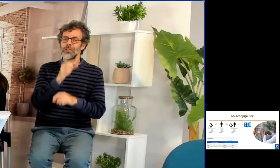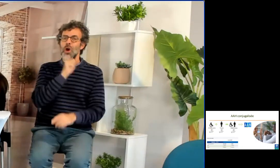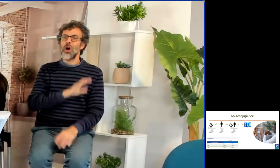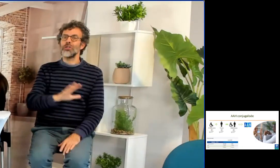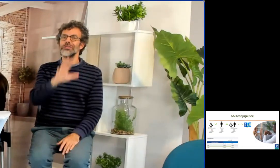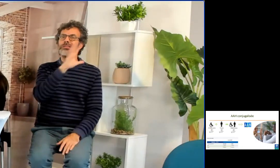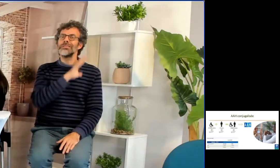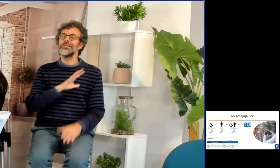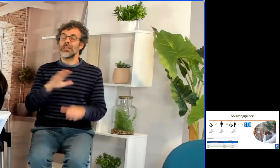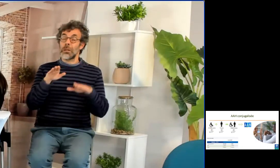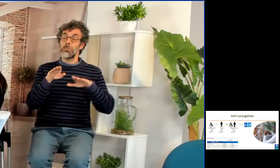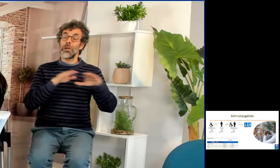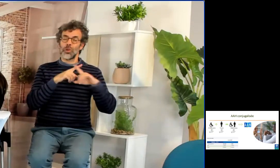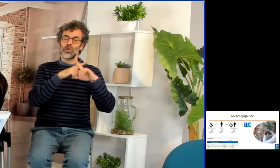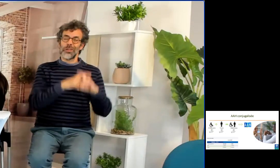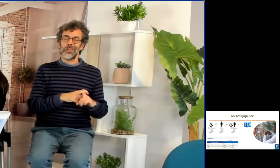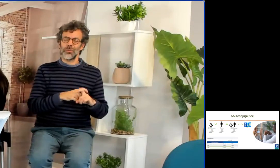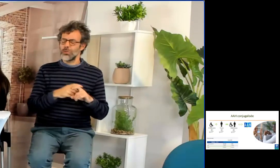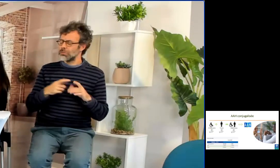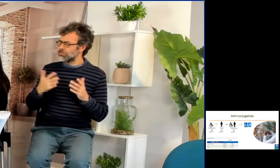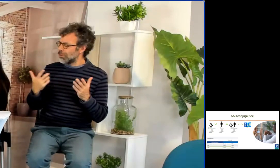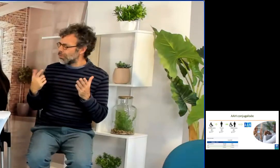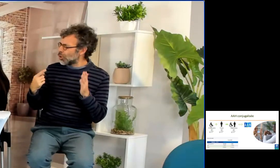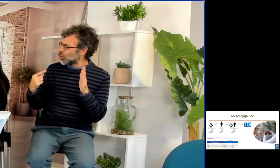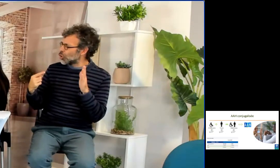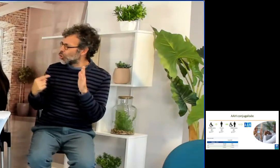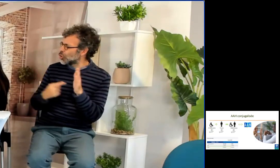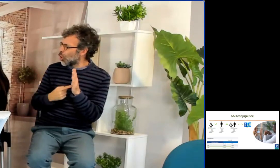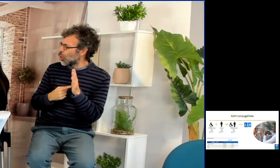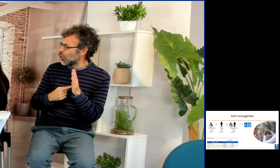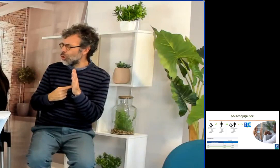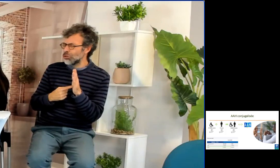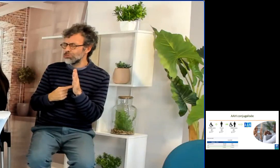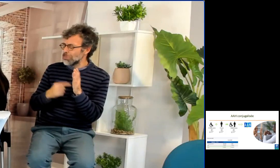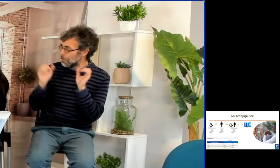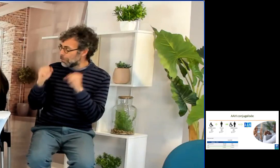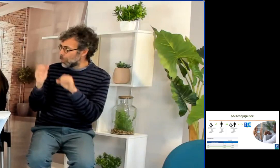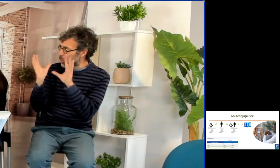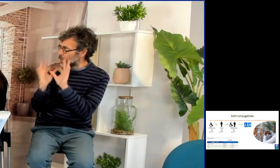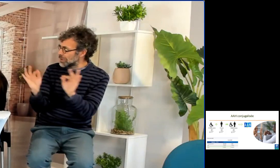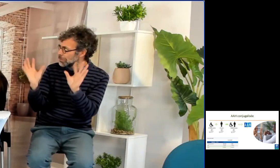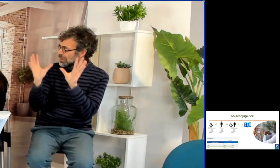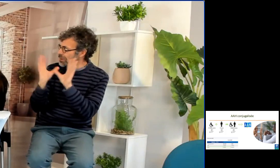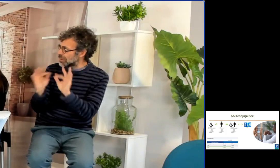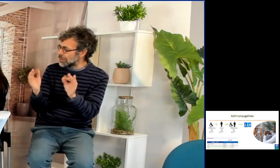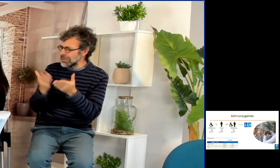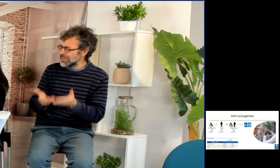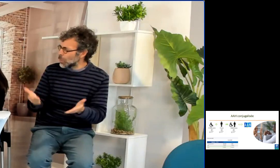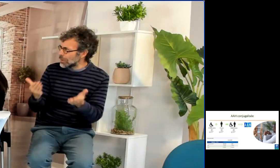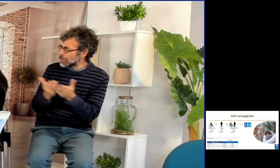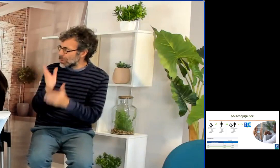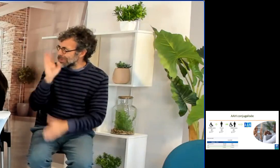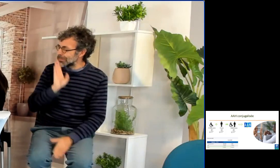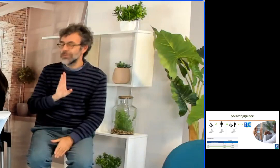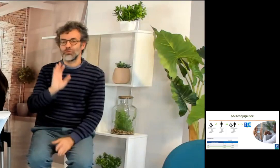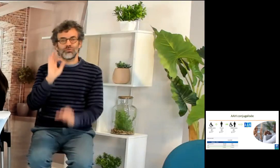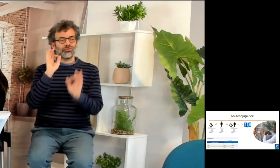nous dire, Céline, dans quel cas la réforme n'est pas avantageuse? Oui, bien sûr. Prenons un